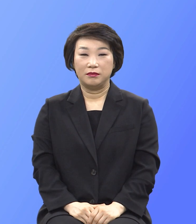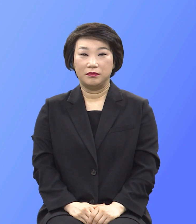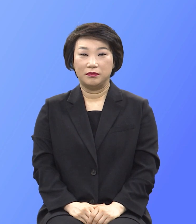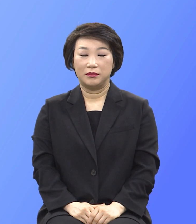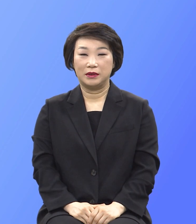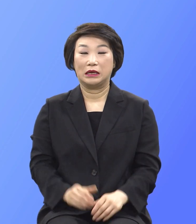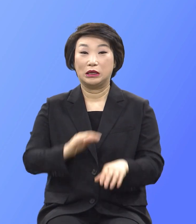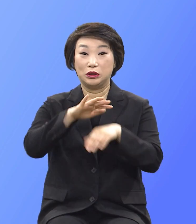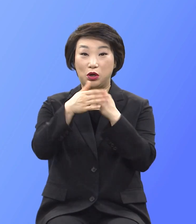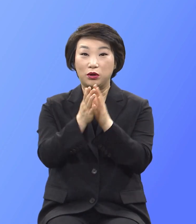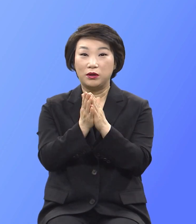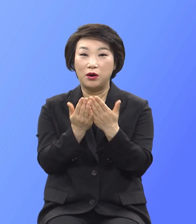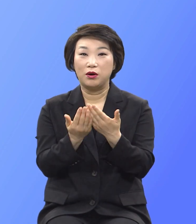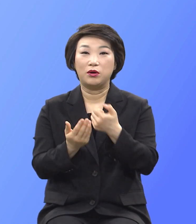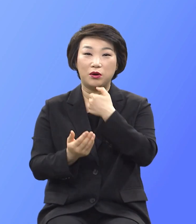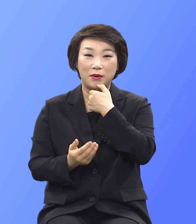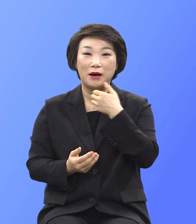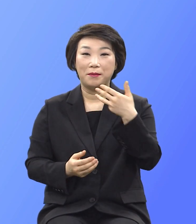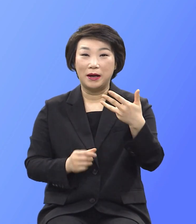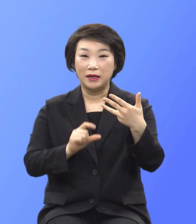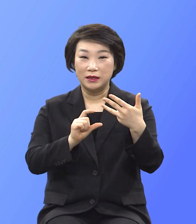아멘. 로마서 8장